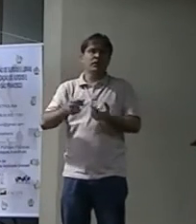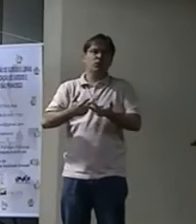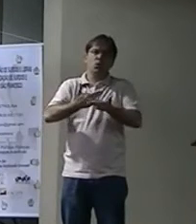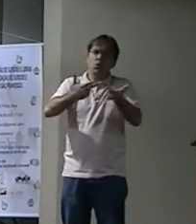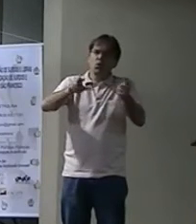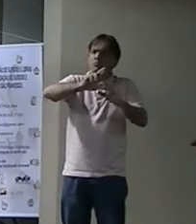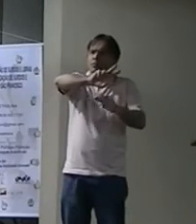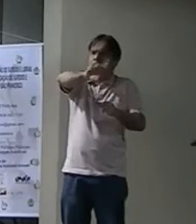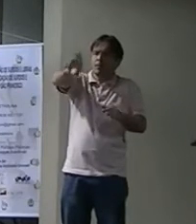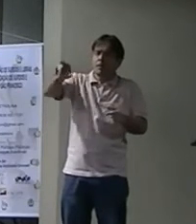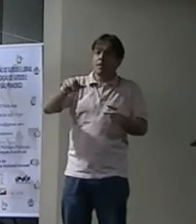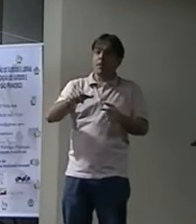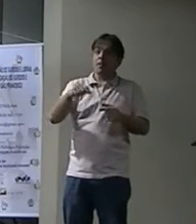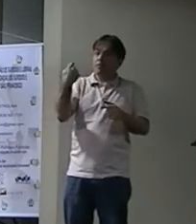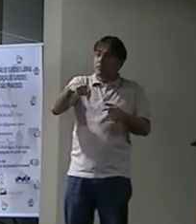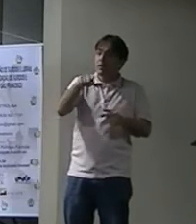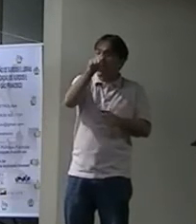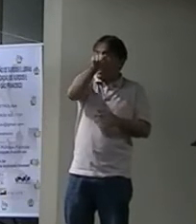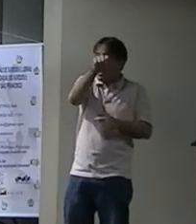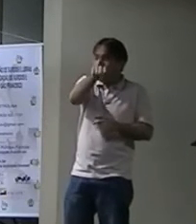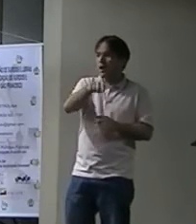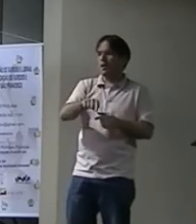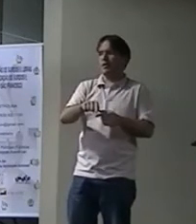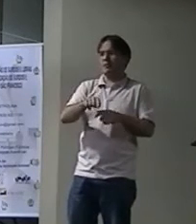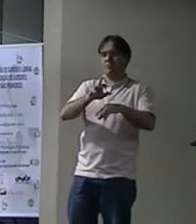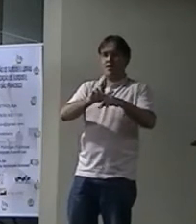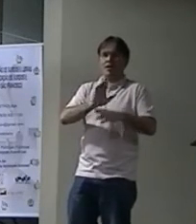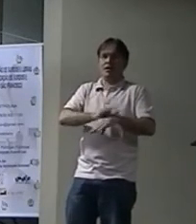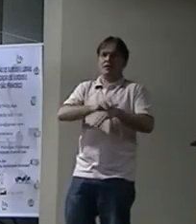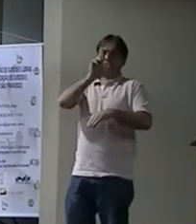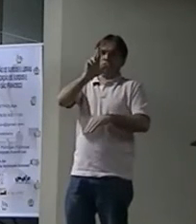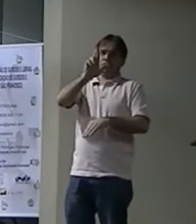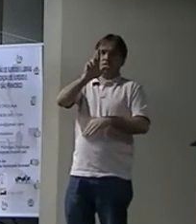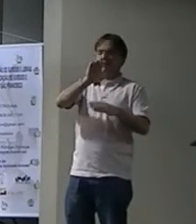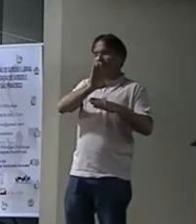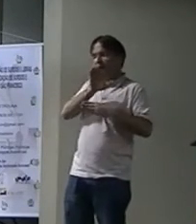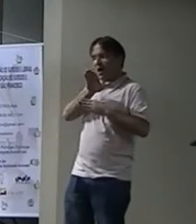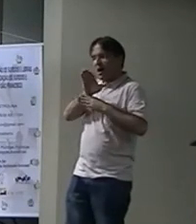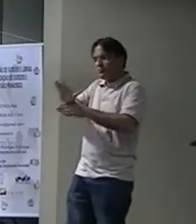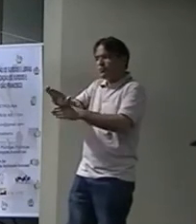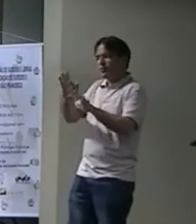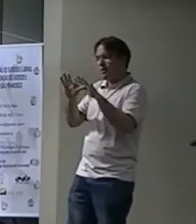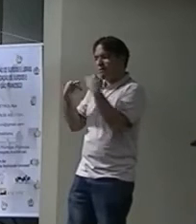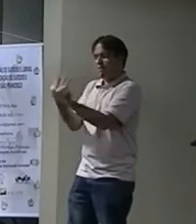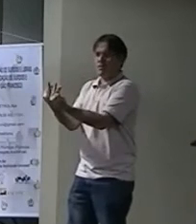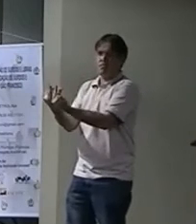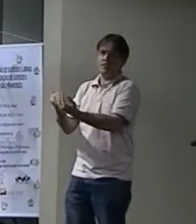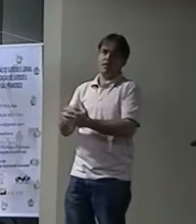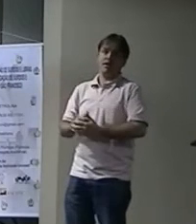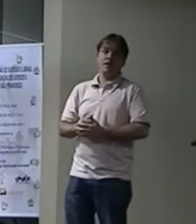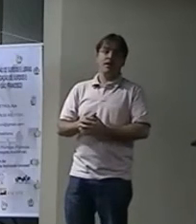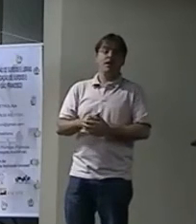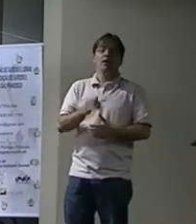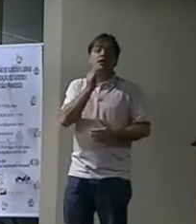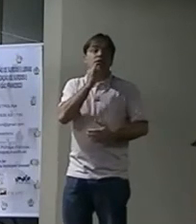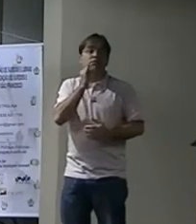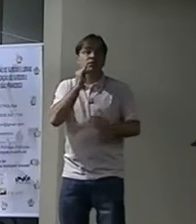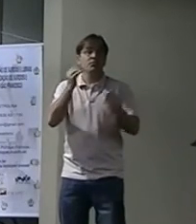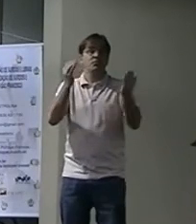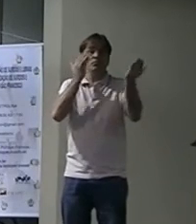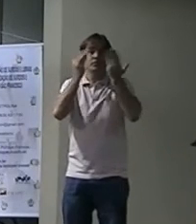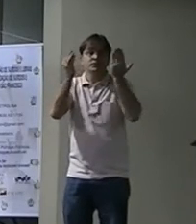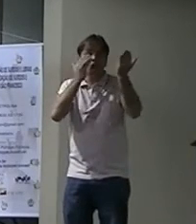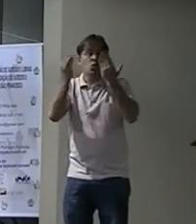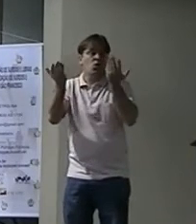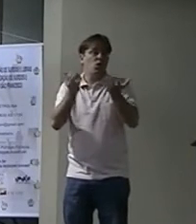um grupo multidisciplinar que possa estar disponível aos pais, né? Com psicopedagogos, com